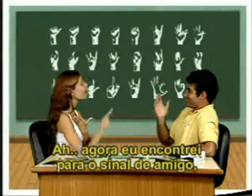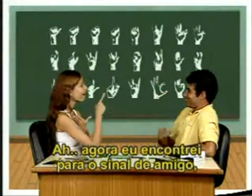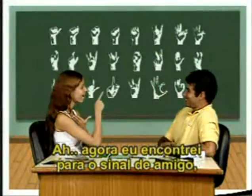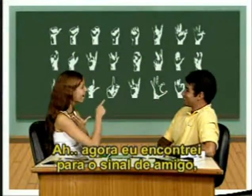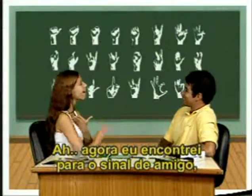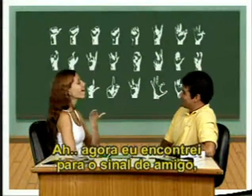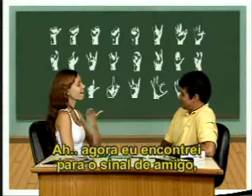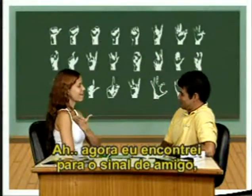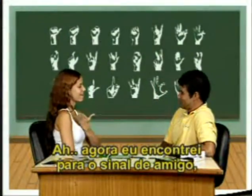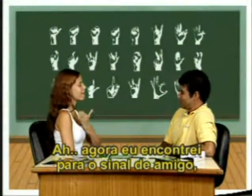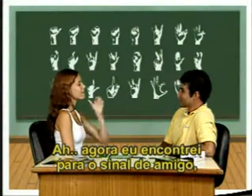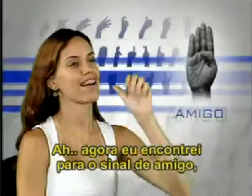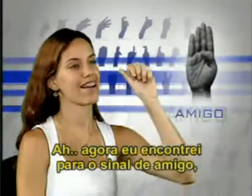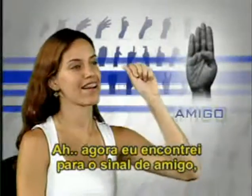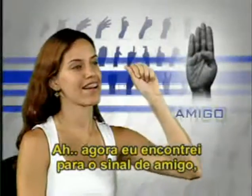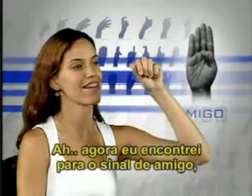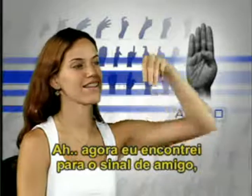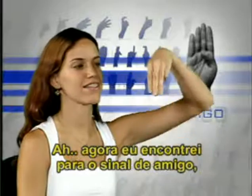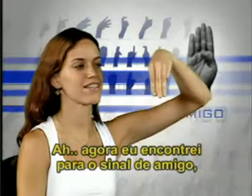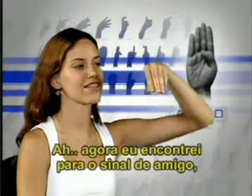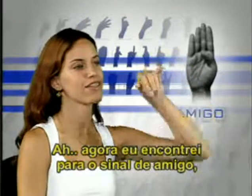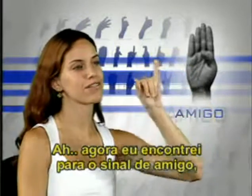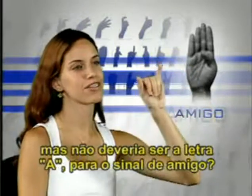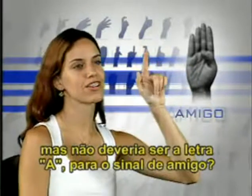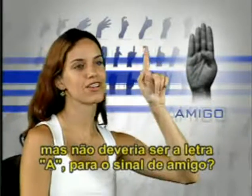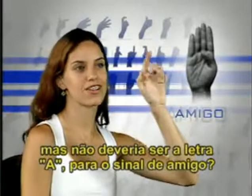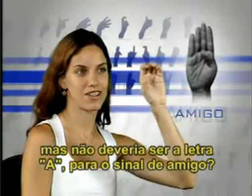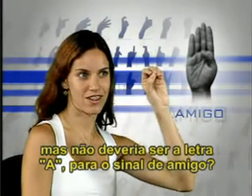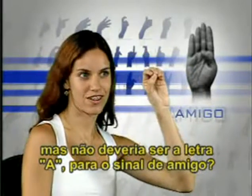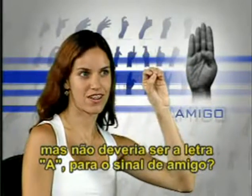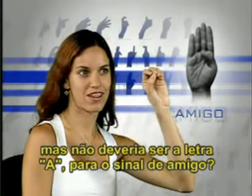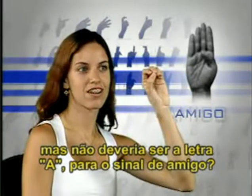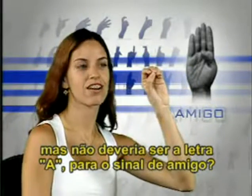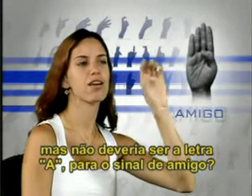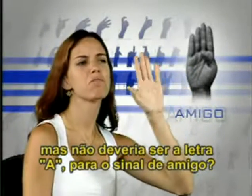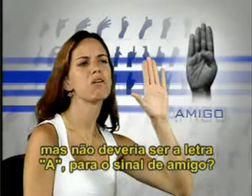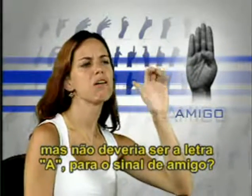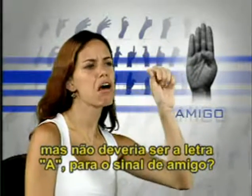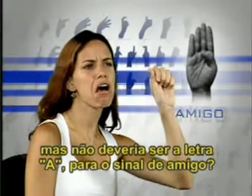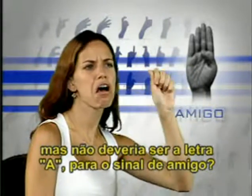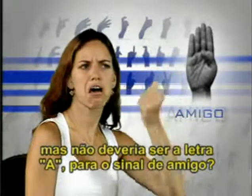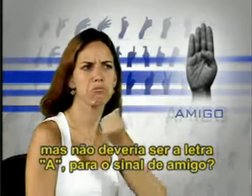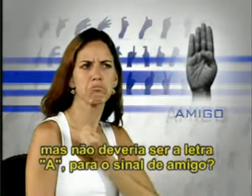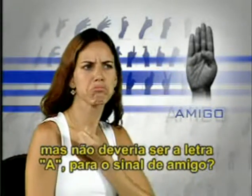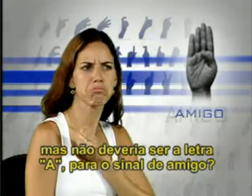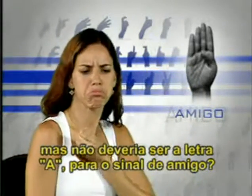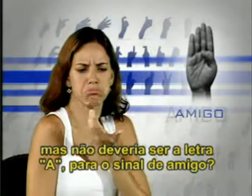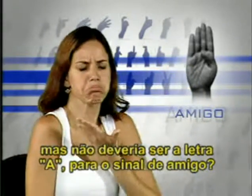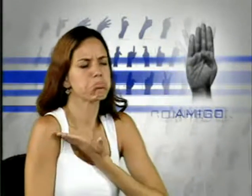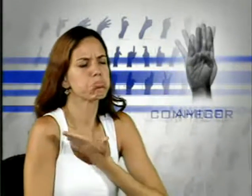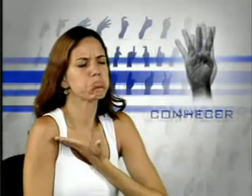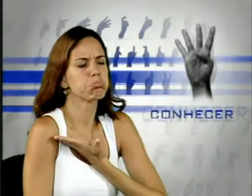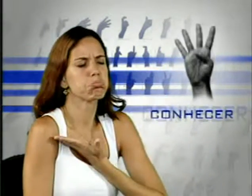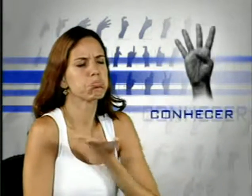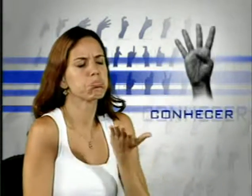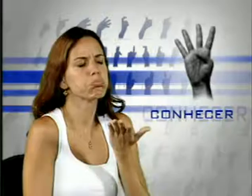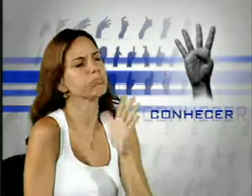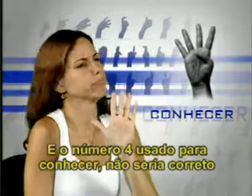Ah, agora eu encontrei para o sinal de amigo. Mas não deveria ser a letra A para o sinal de amigo? E o número